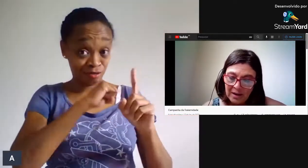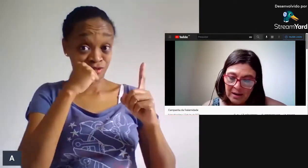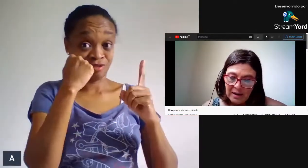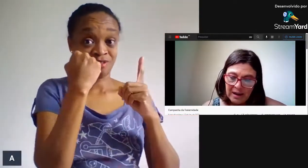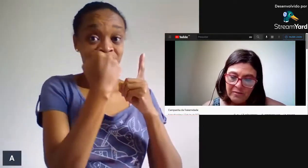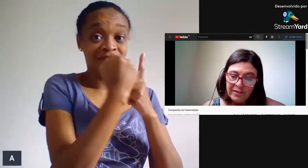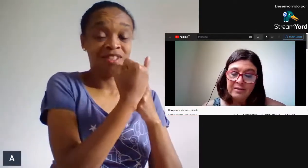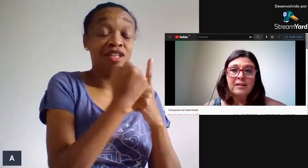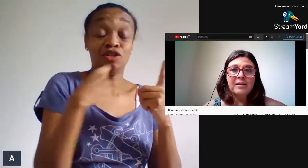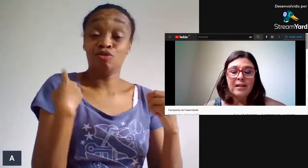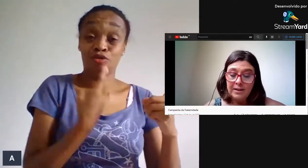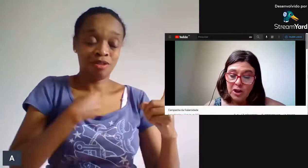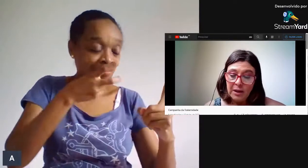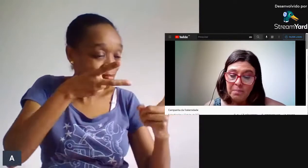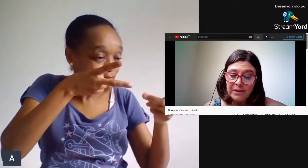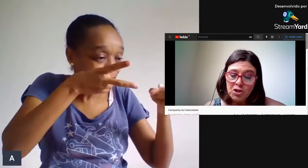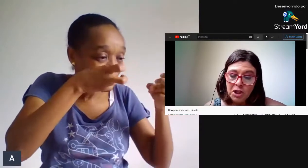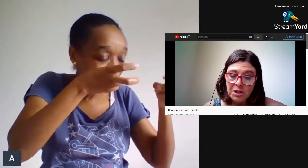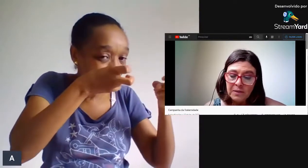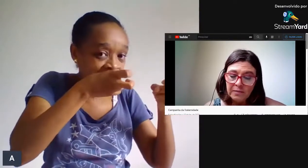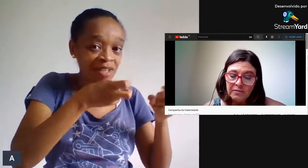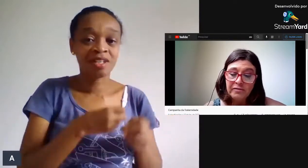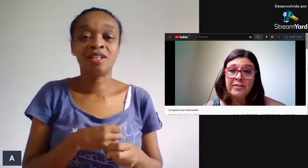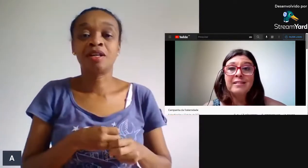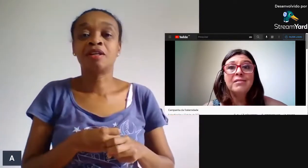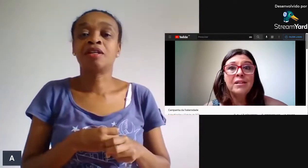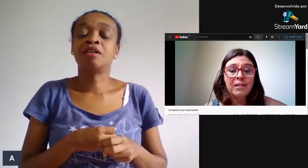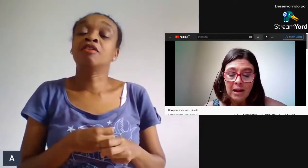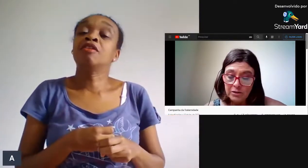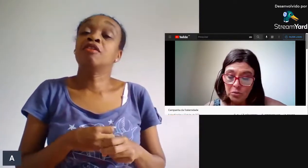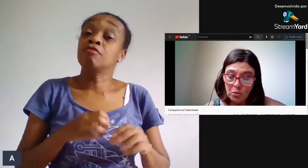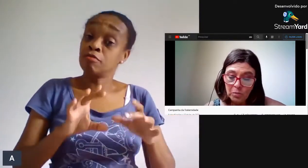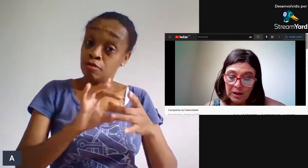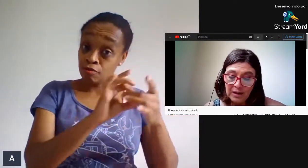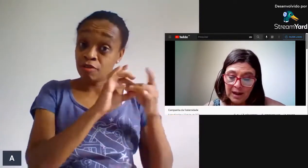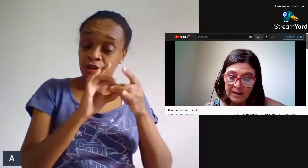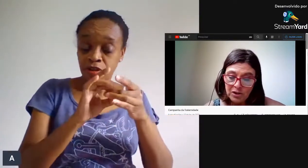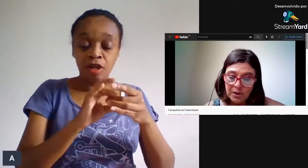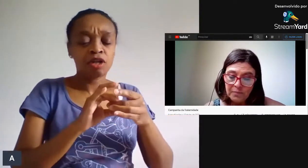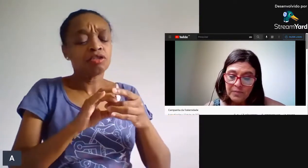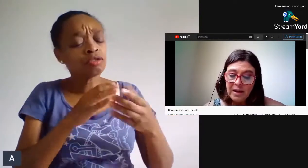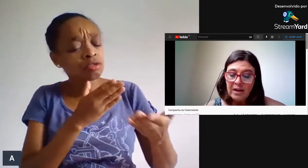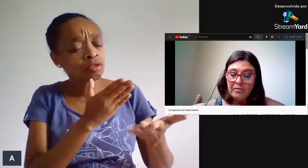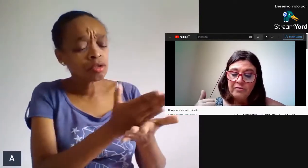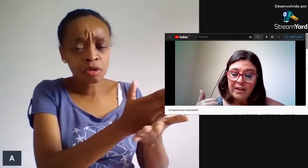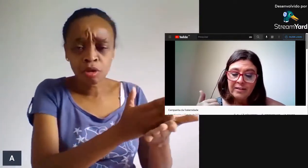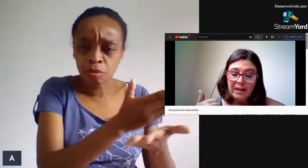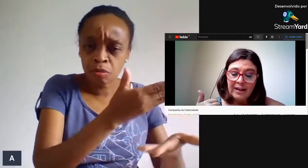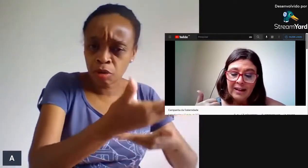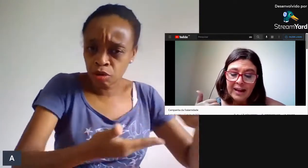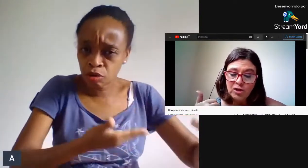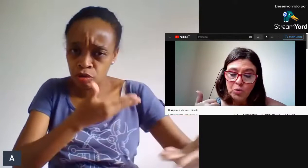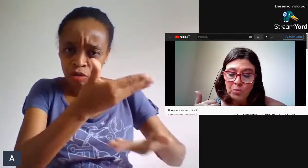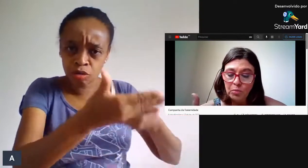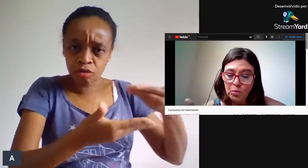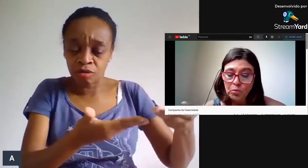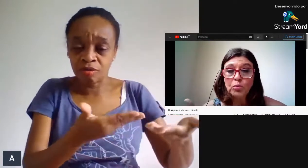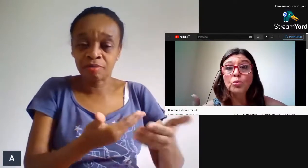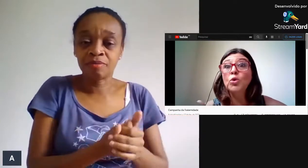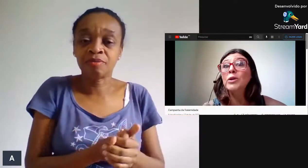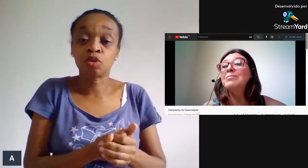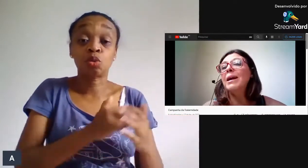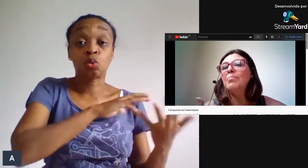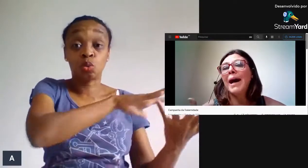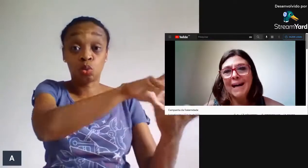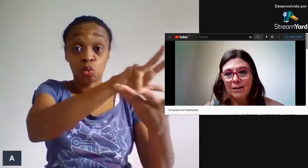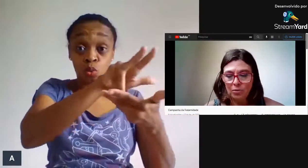né? Fraternidade repartir, fraternidade e comunidade, fraternidade no